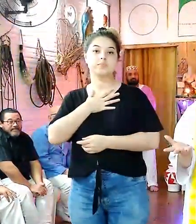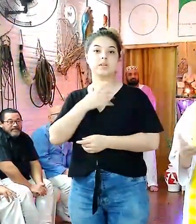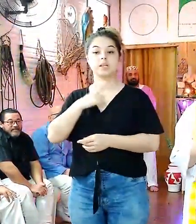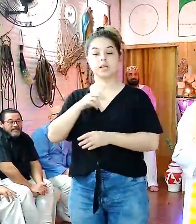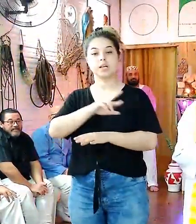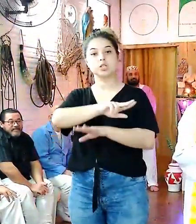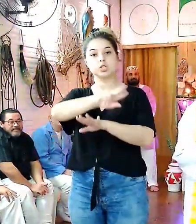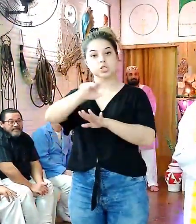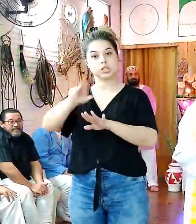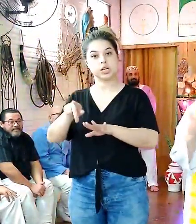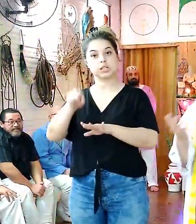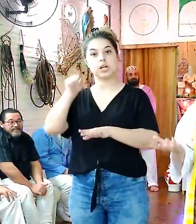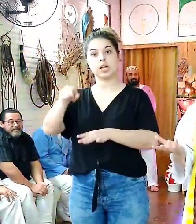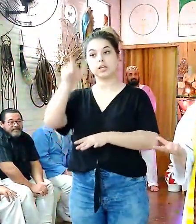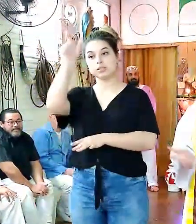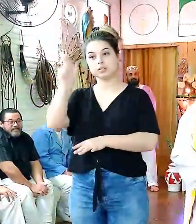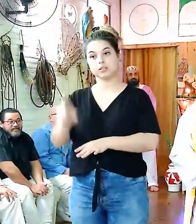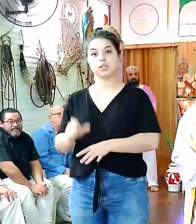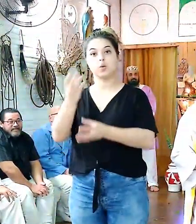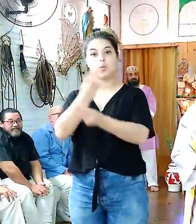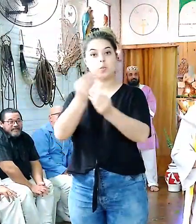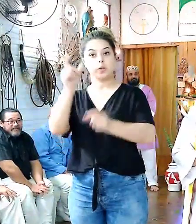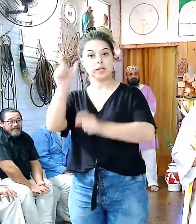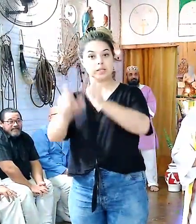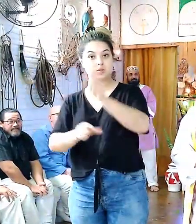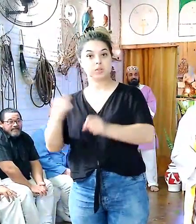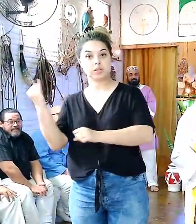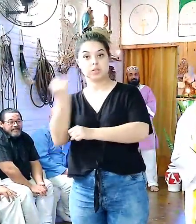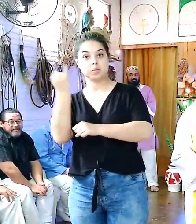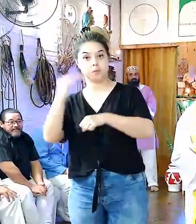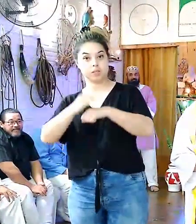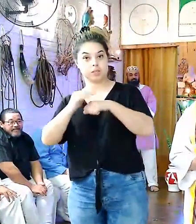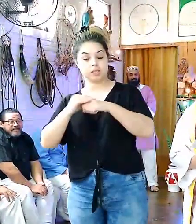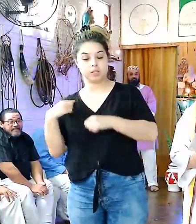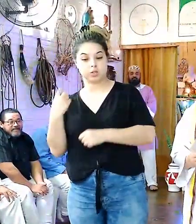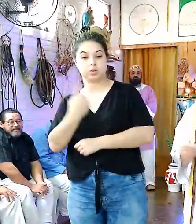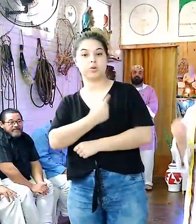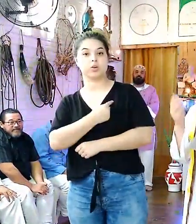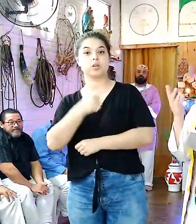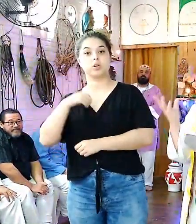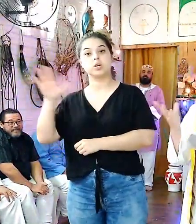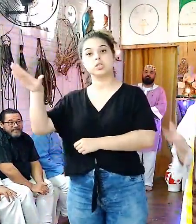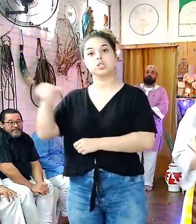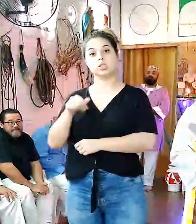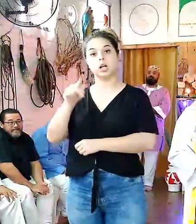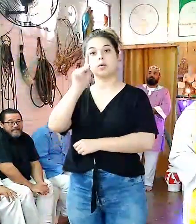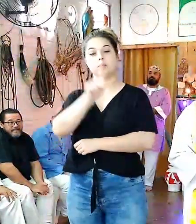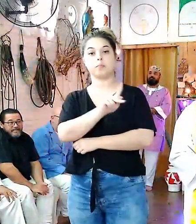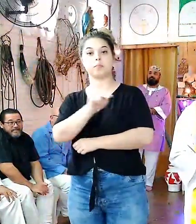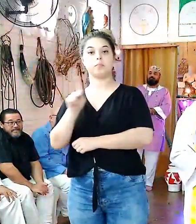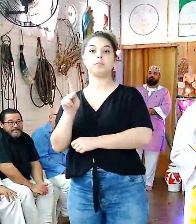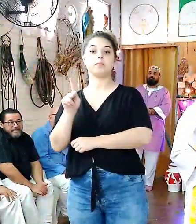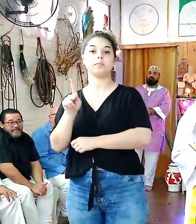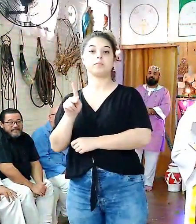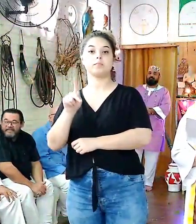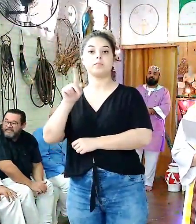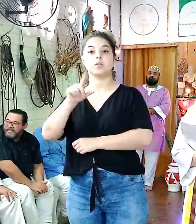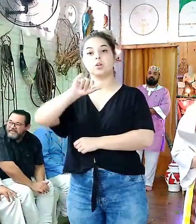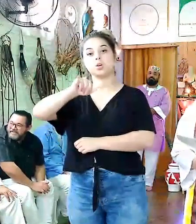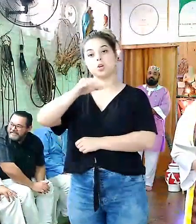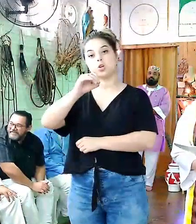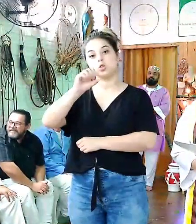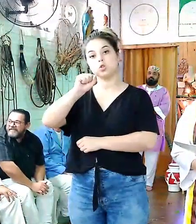essa diversidade, essa presença de tantas pessoas queridas e importantes para todos nós, vou chamar o padre José Ivo Folman,